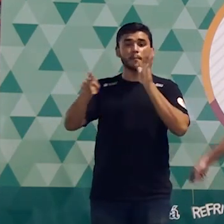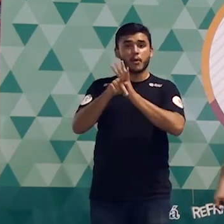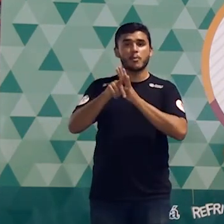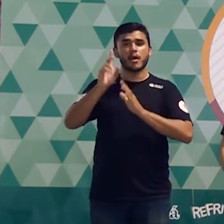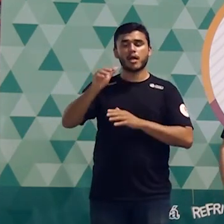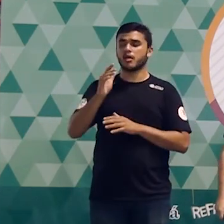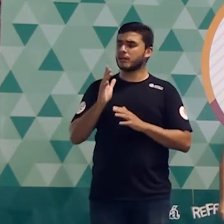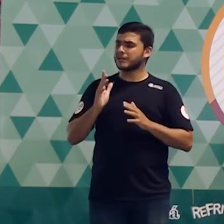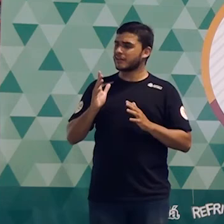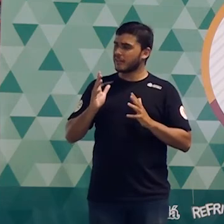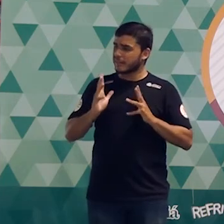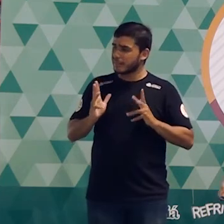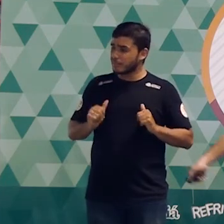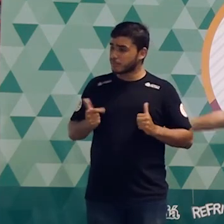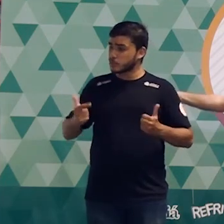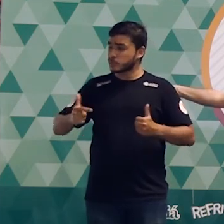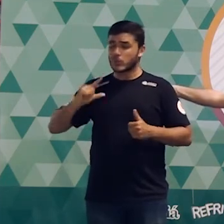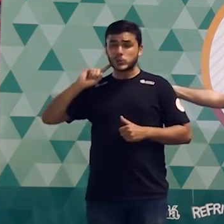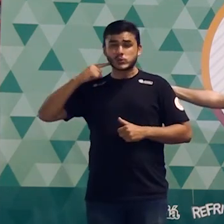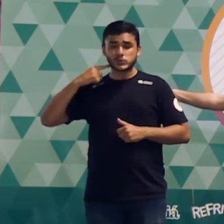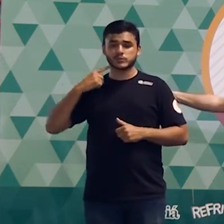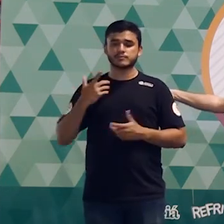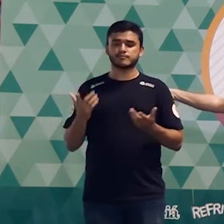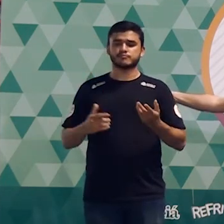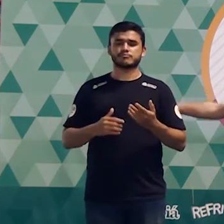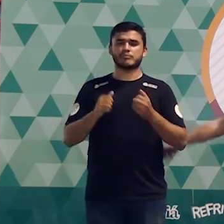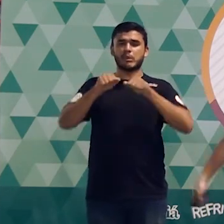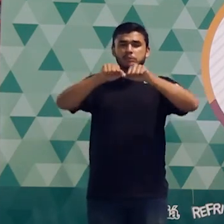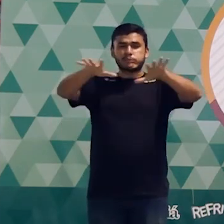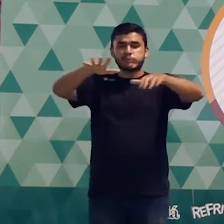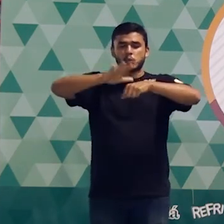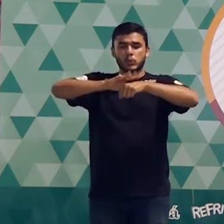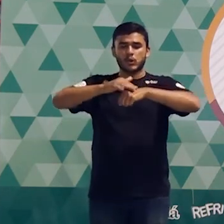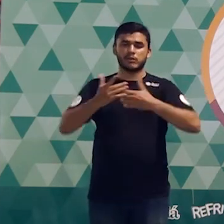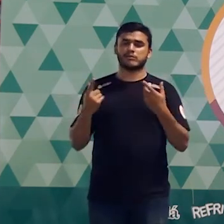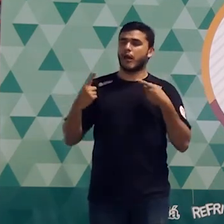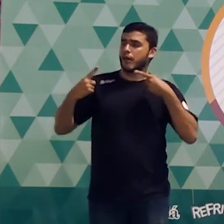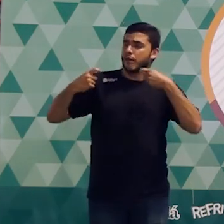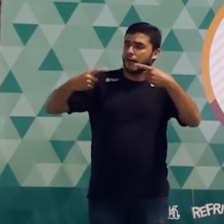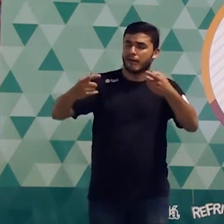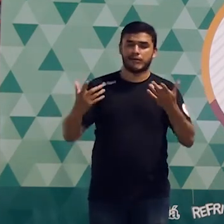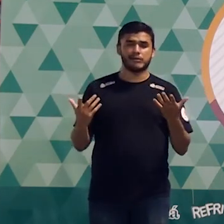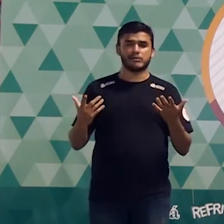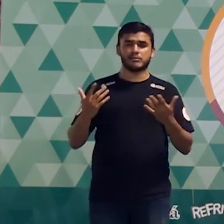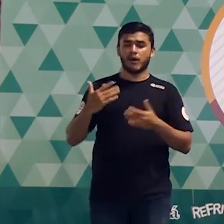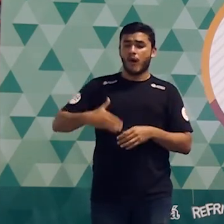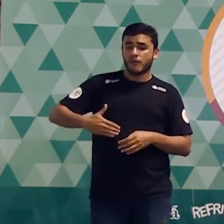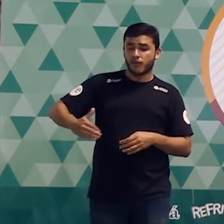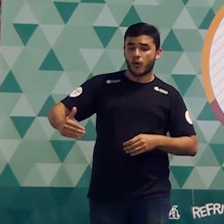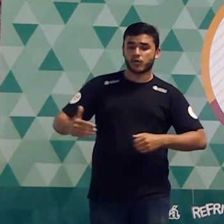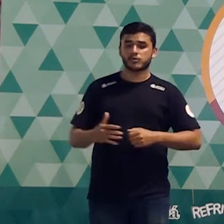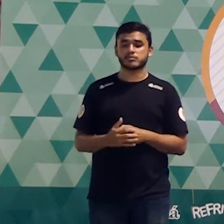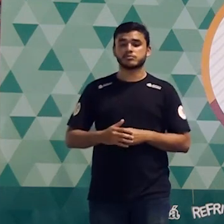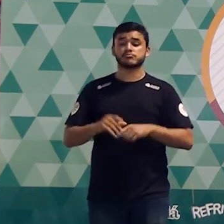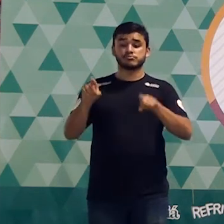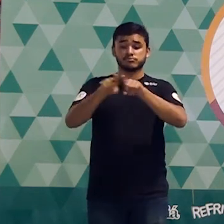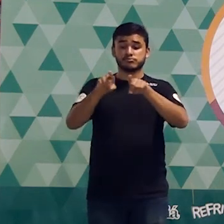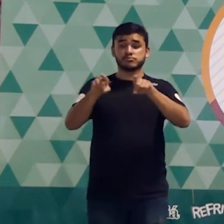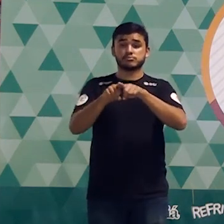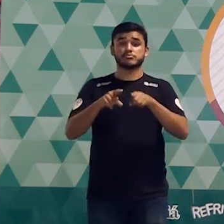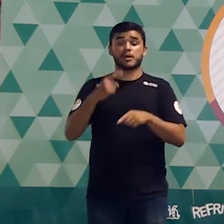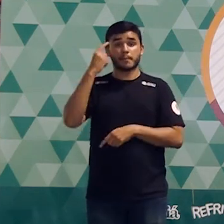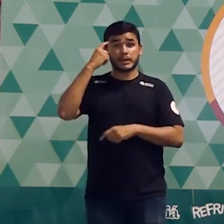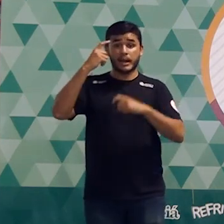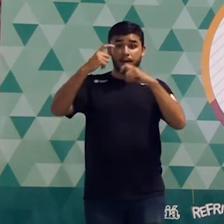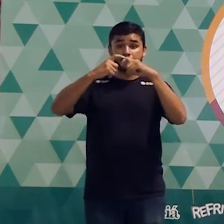tinha epidemias, matava gente demais, certo? Guerras, fome. Pense bem que até a medicina, que